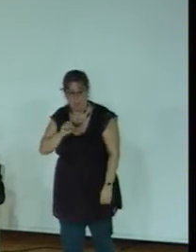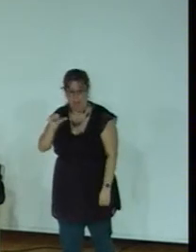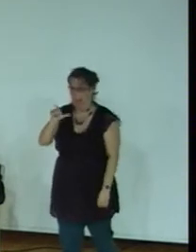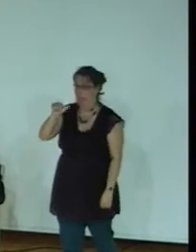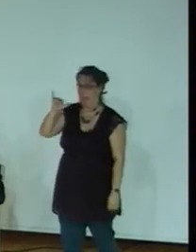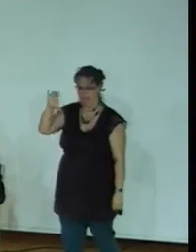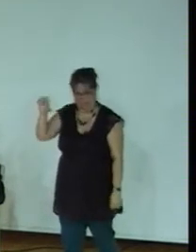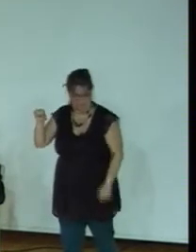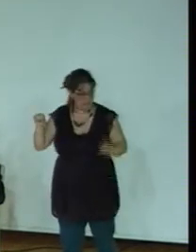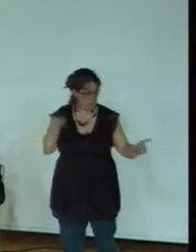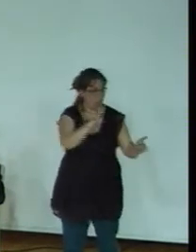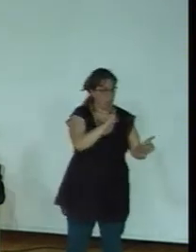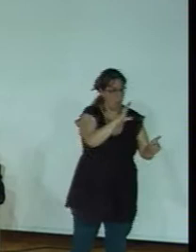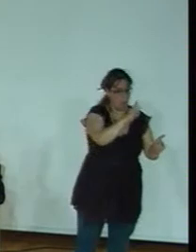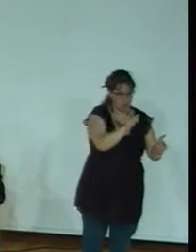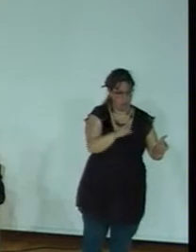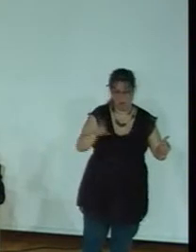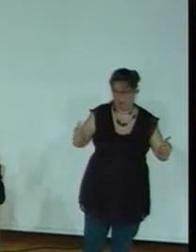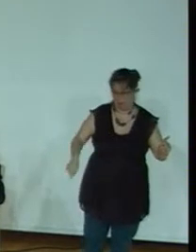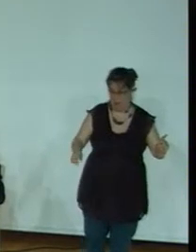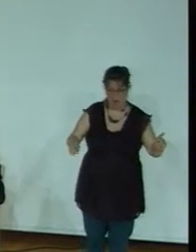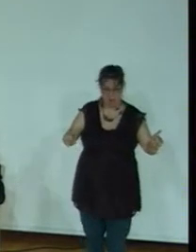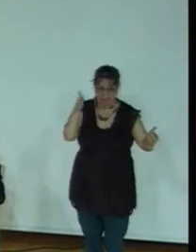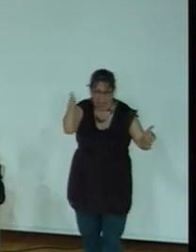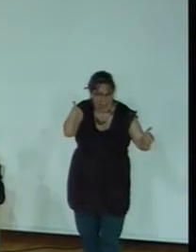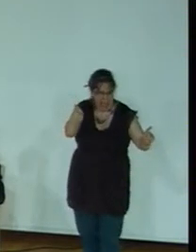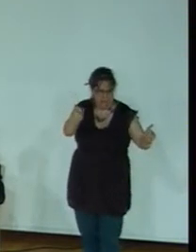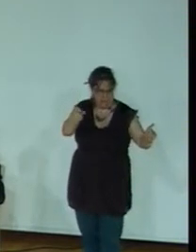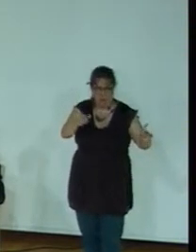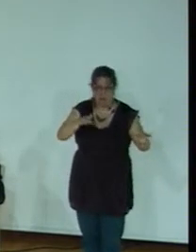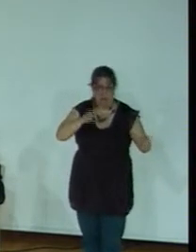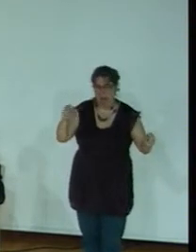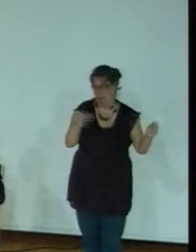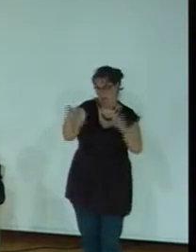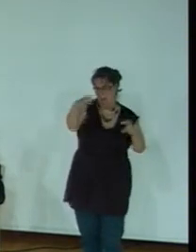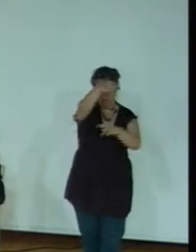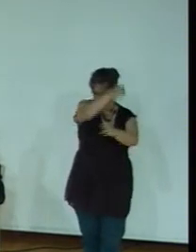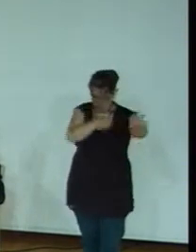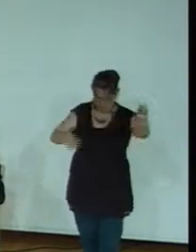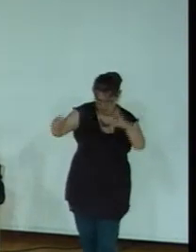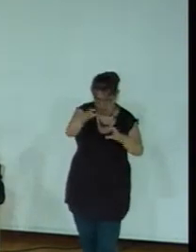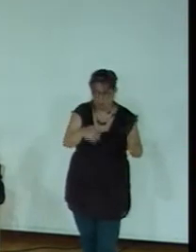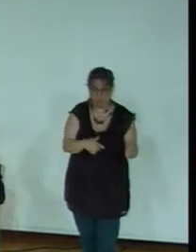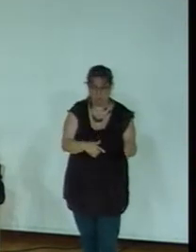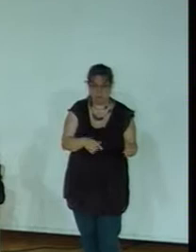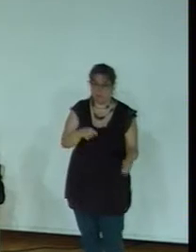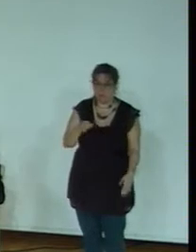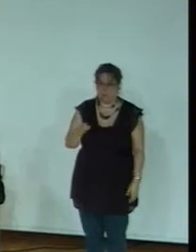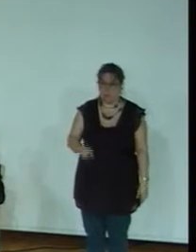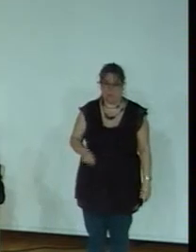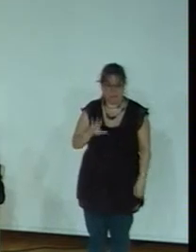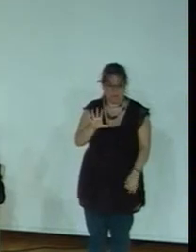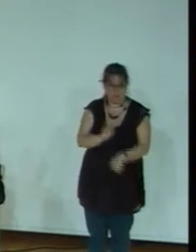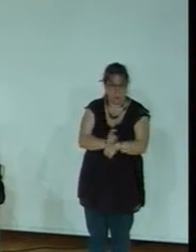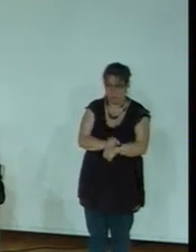sur 1 million qui est envoyé de Alice à Bob, pour un informaticien, c'est évident que c'est trivial et que ça se fait en quelques secondes. Les gens qui ne sont pas informaticiens